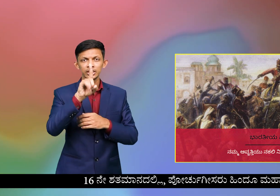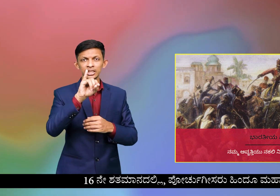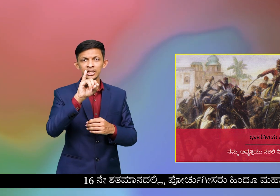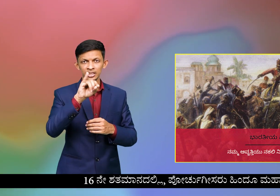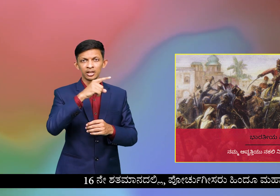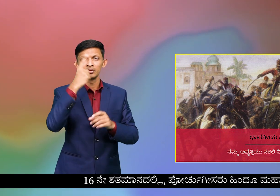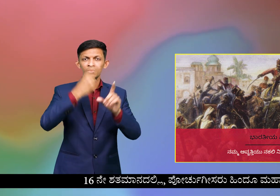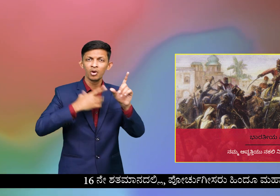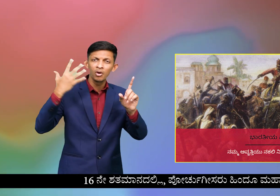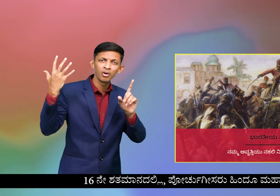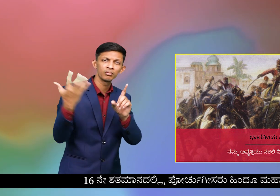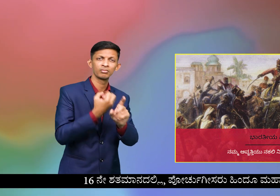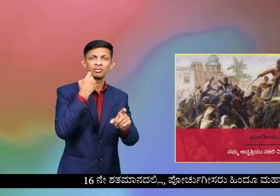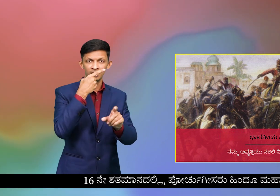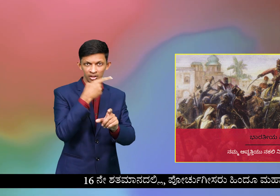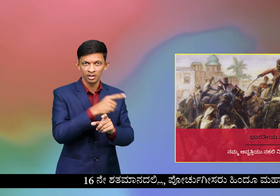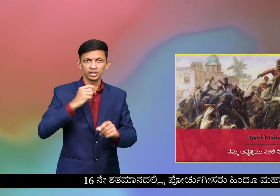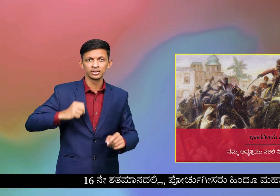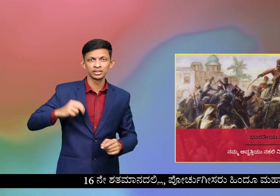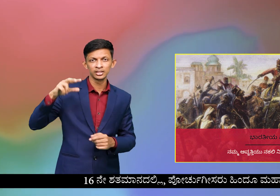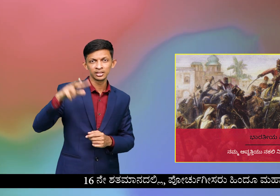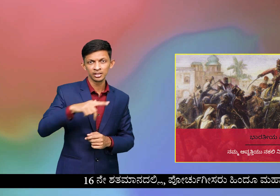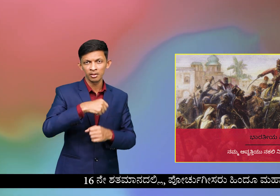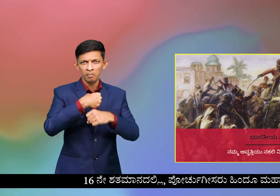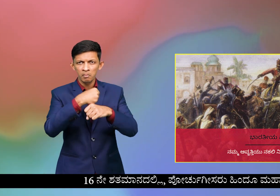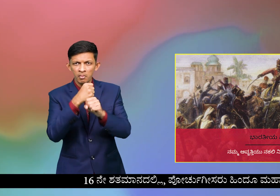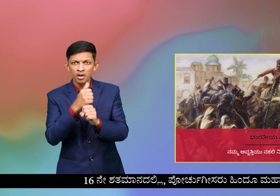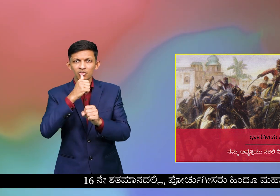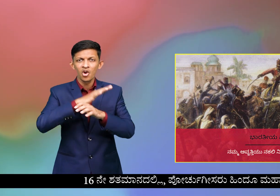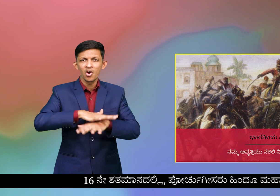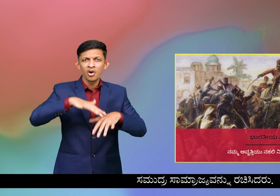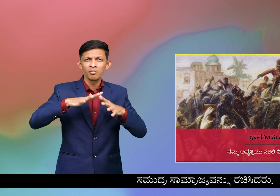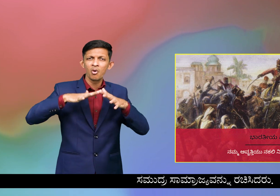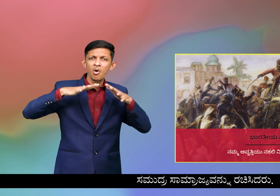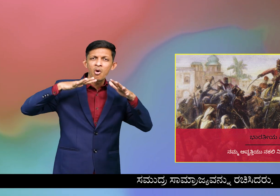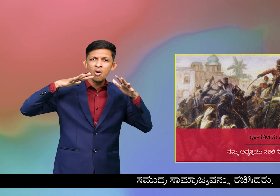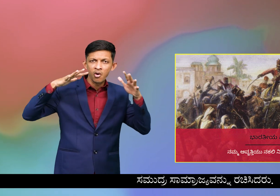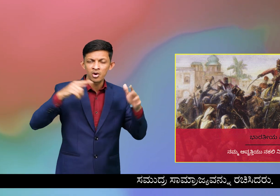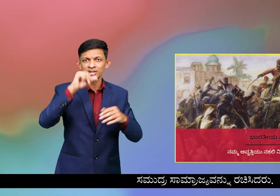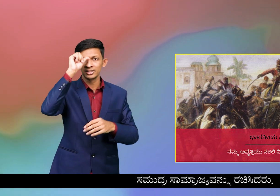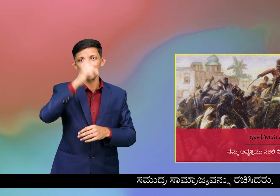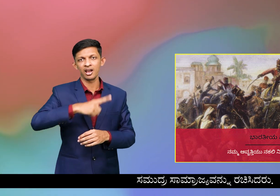16ನೇ ಶತಮಾನದಲ್ಲಿ ಪೋರ್ಚುಗೀಸರು ಹಿಂದೂ ಮಹಾಸಾಗರದಲ್ಲಿ ಸಮುದ್ರ ಸಾಮ್ರಾಜ್ಯವನ್ನು